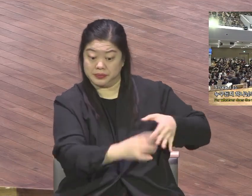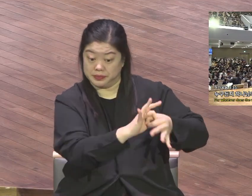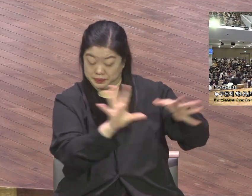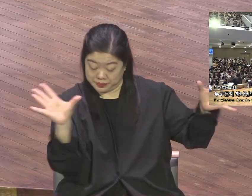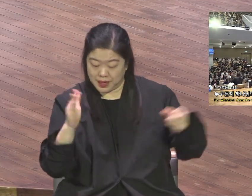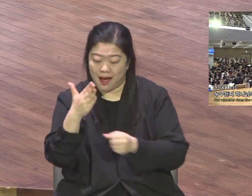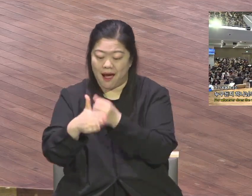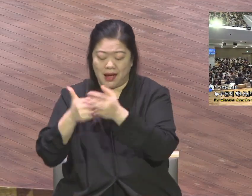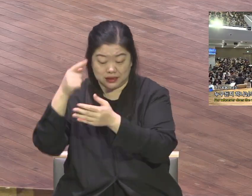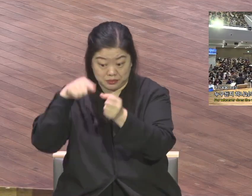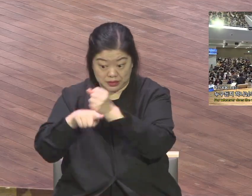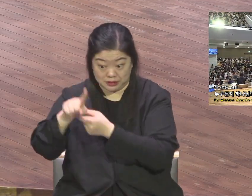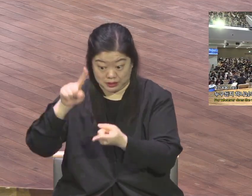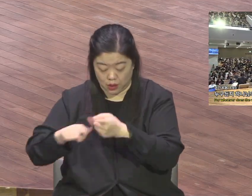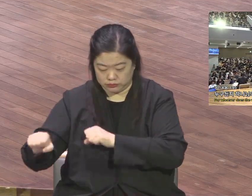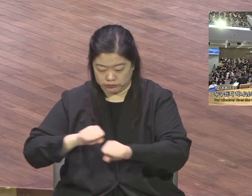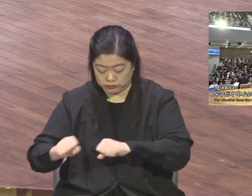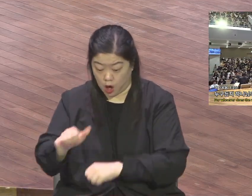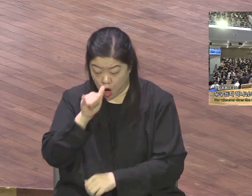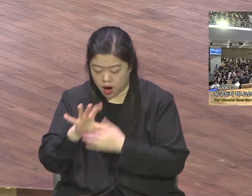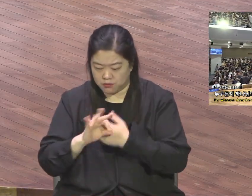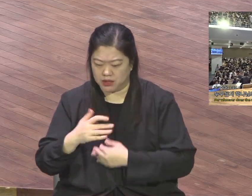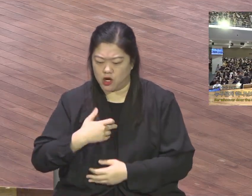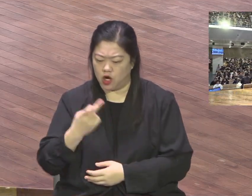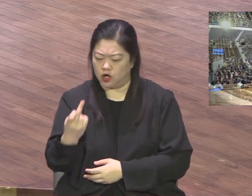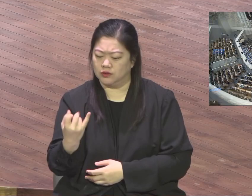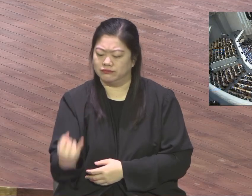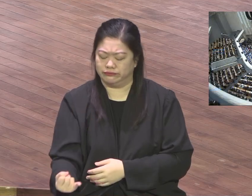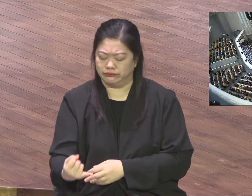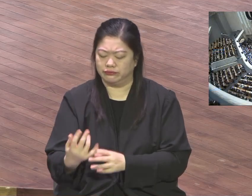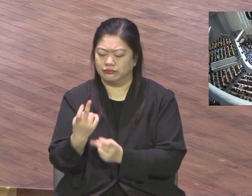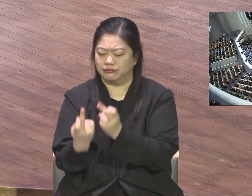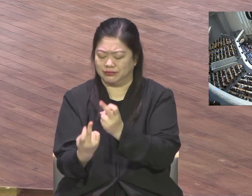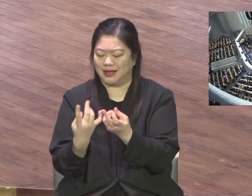형제요 자매요 어머니니라. 아멘.